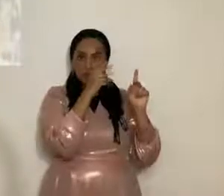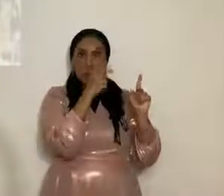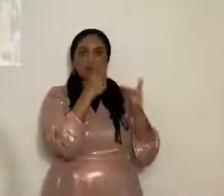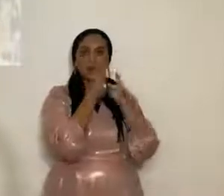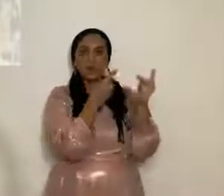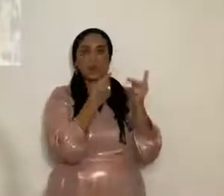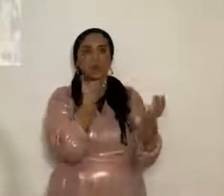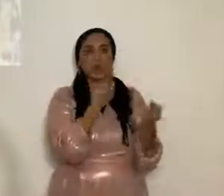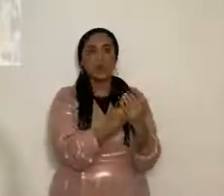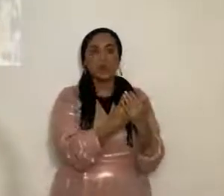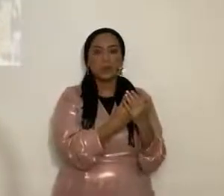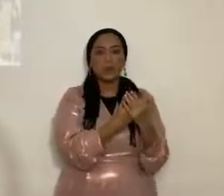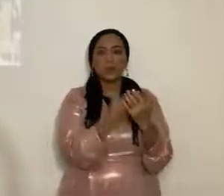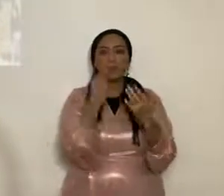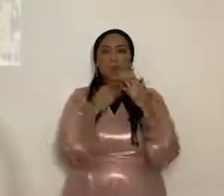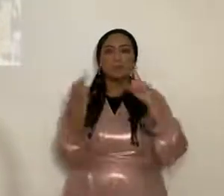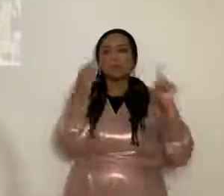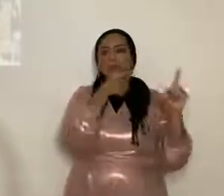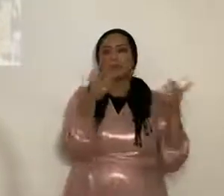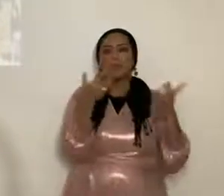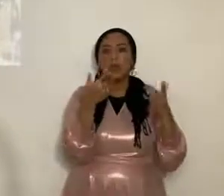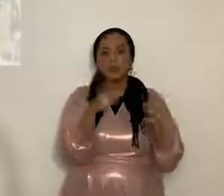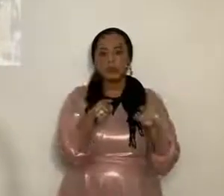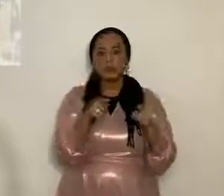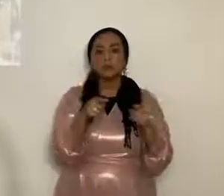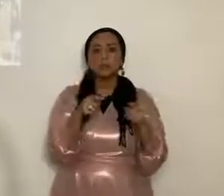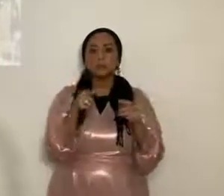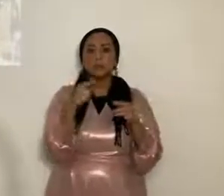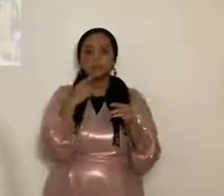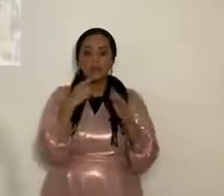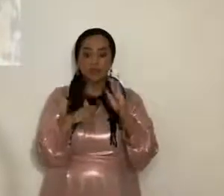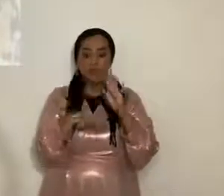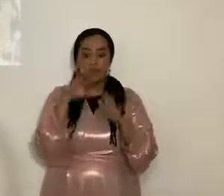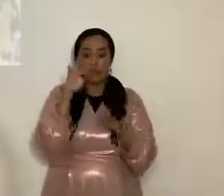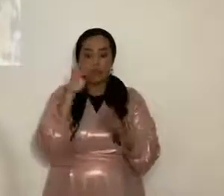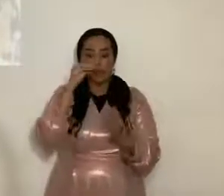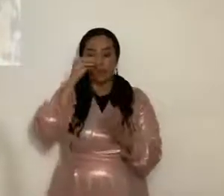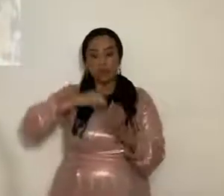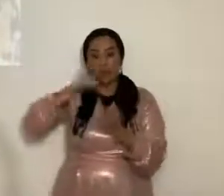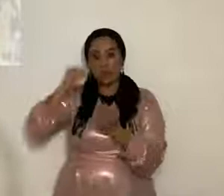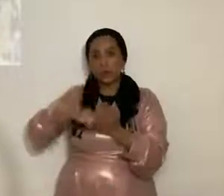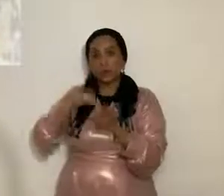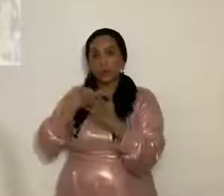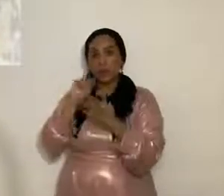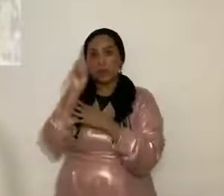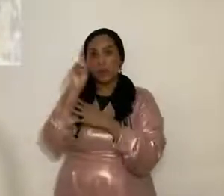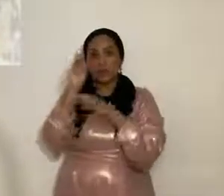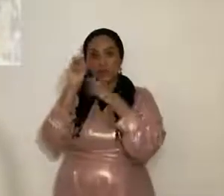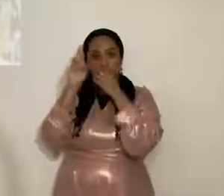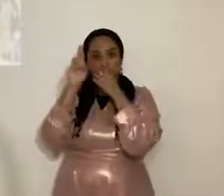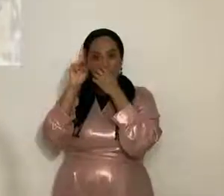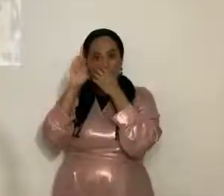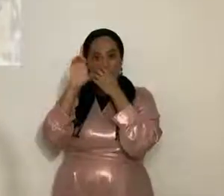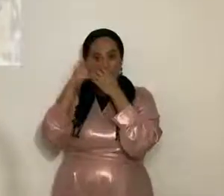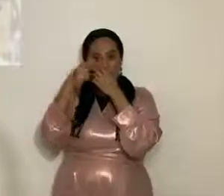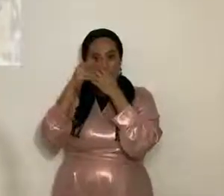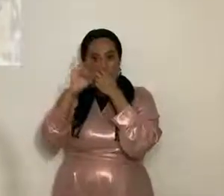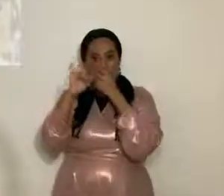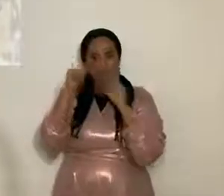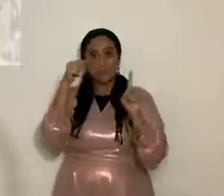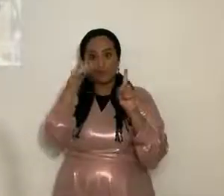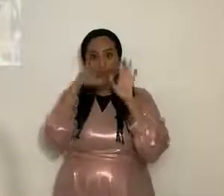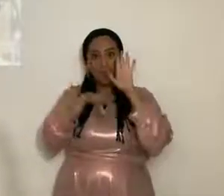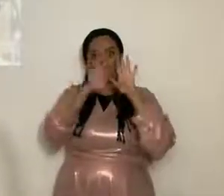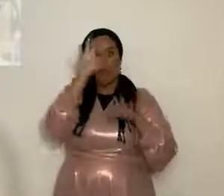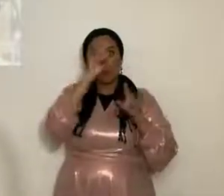actuara correctamente? Aquí está. Entonces hallaron escrito que Mardoqueo había denunciado el complot